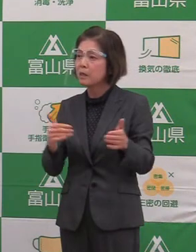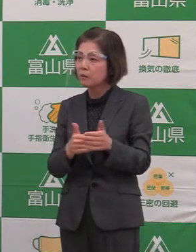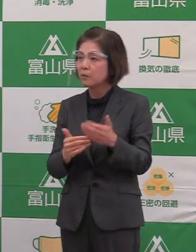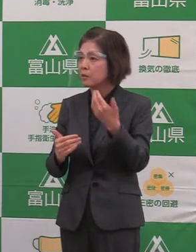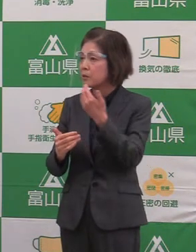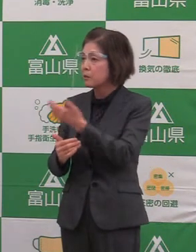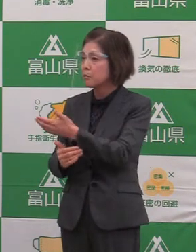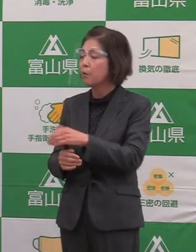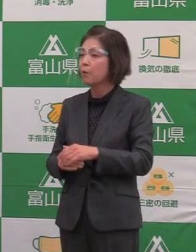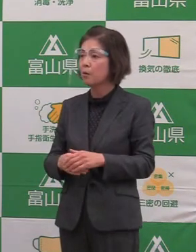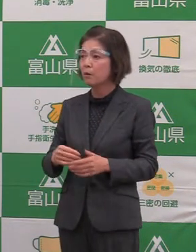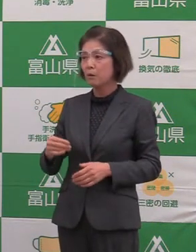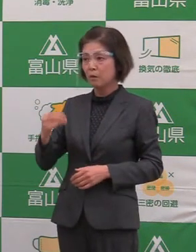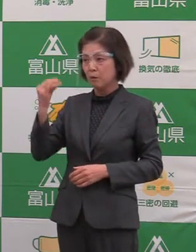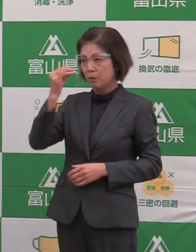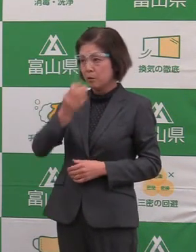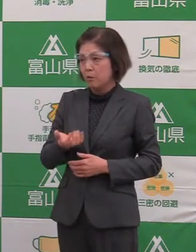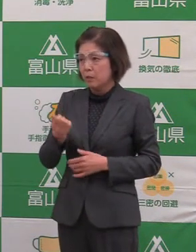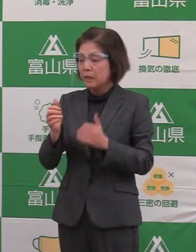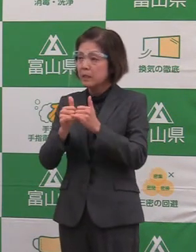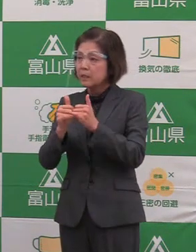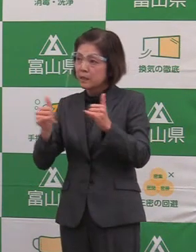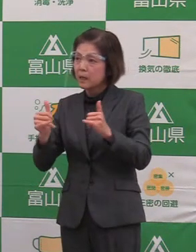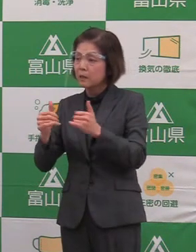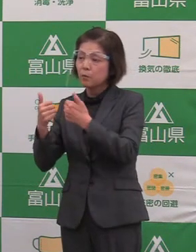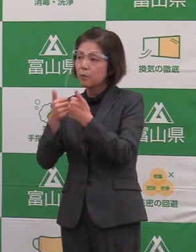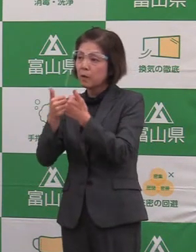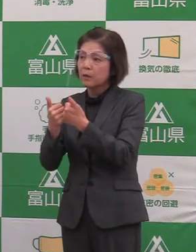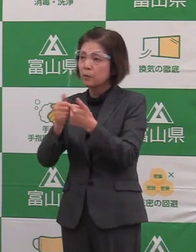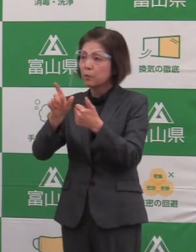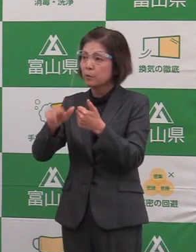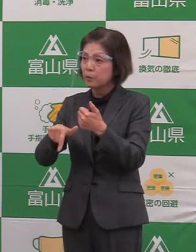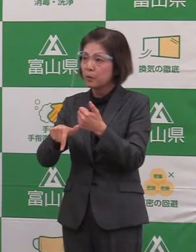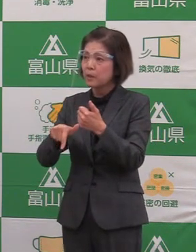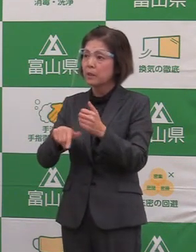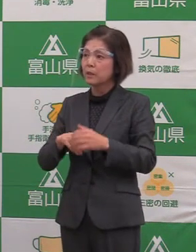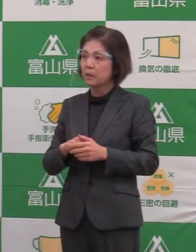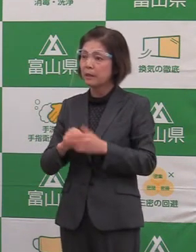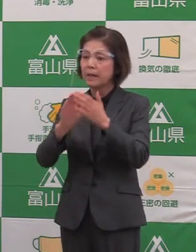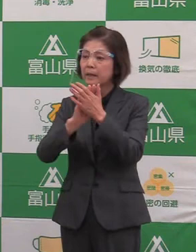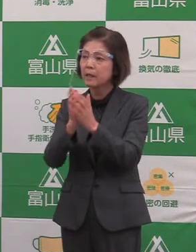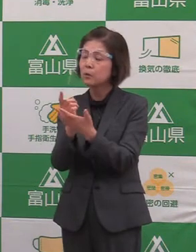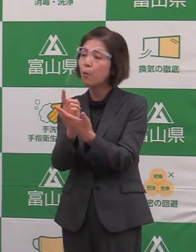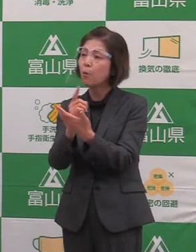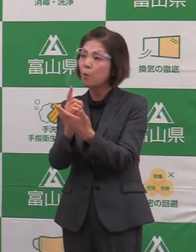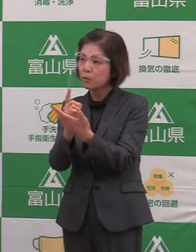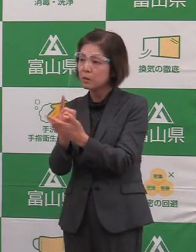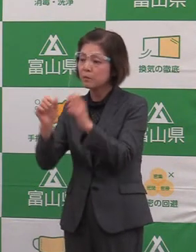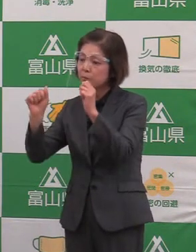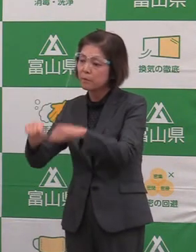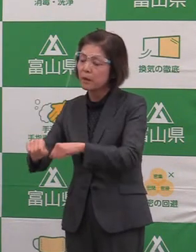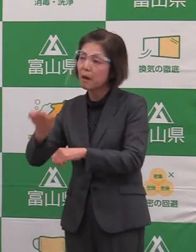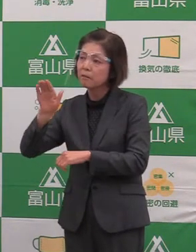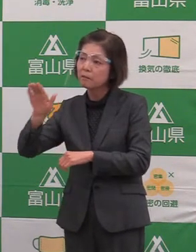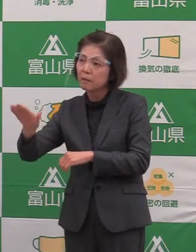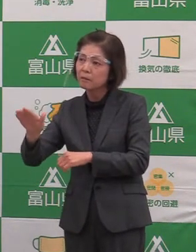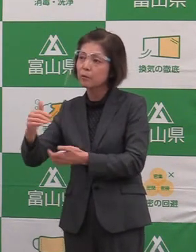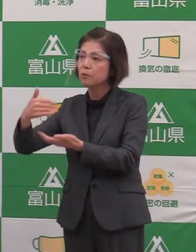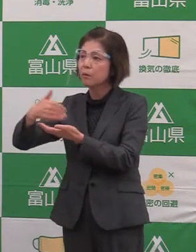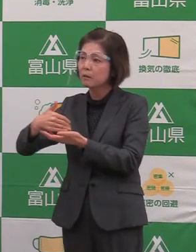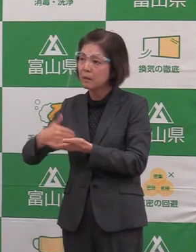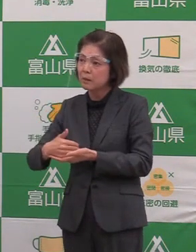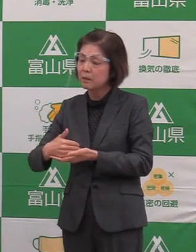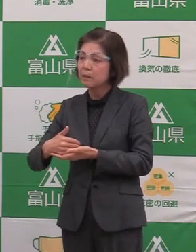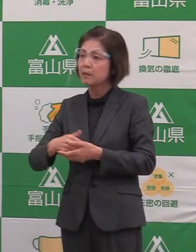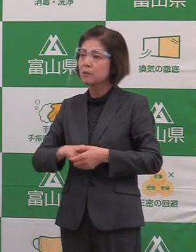有識者懇談会で先ほどの対策本部会議でも基本的にこの県の方針を了とされたってことなんですけど、このタイミ